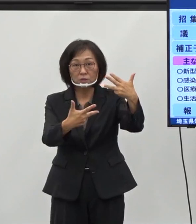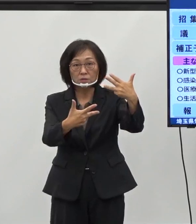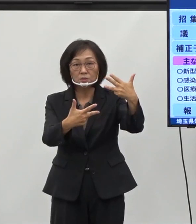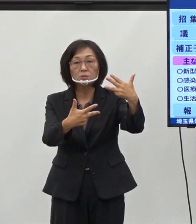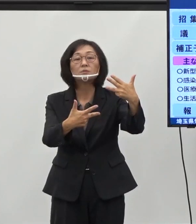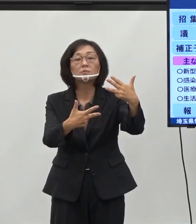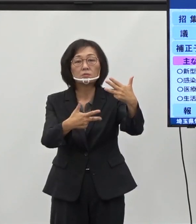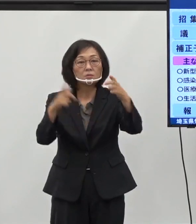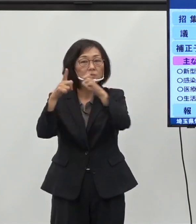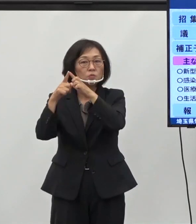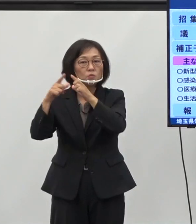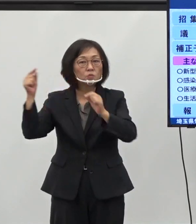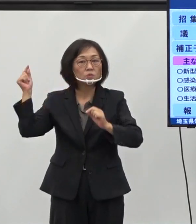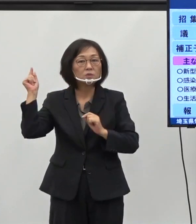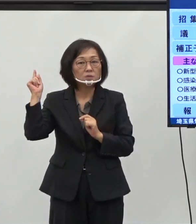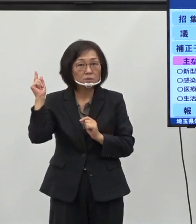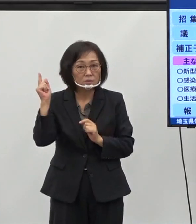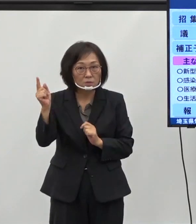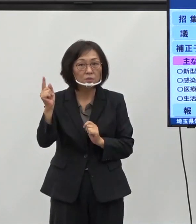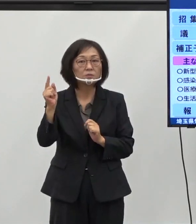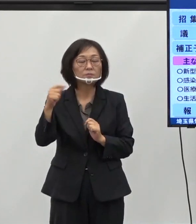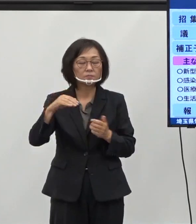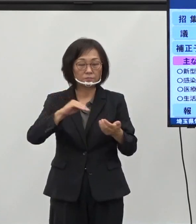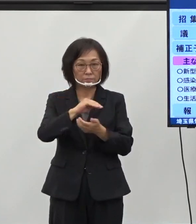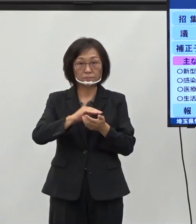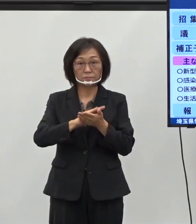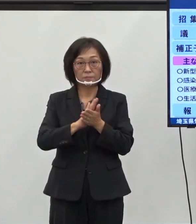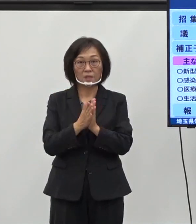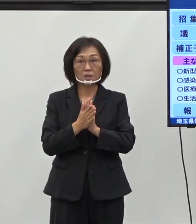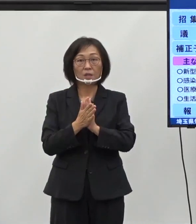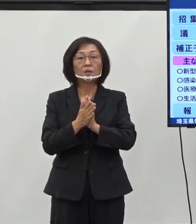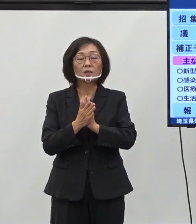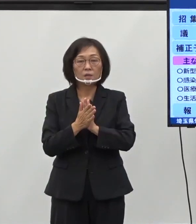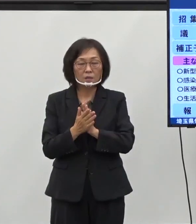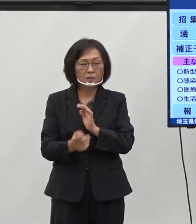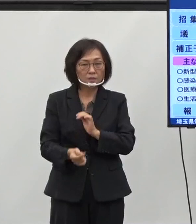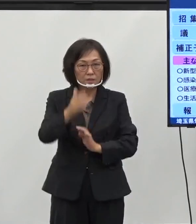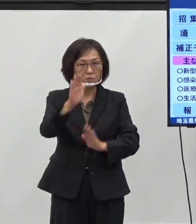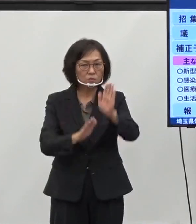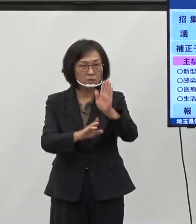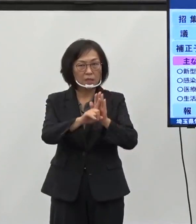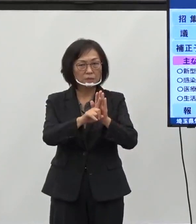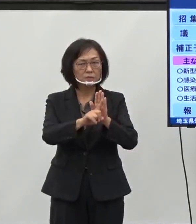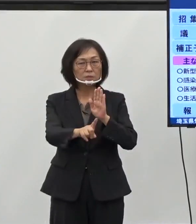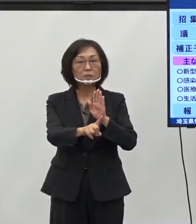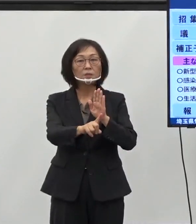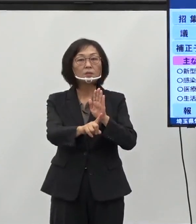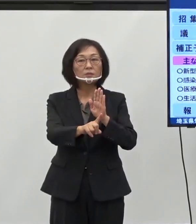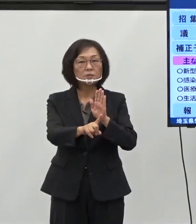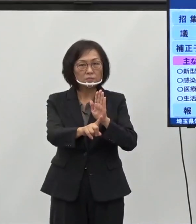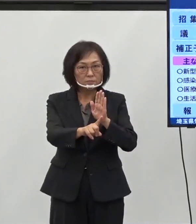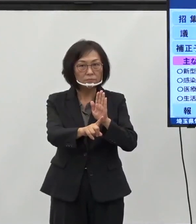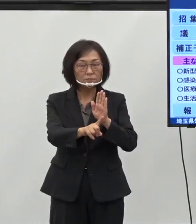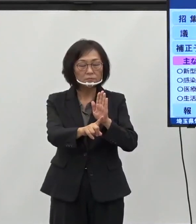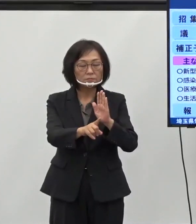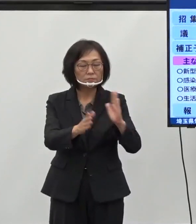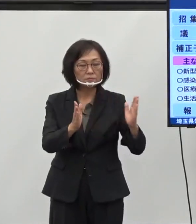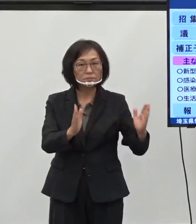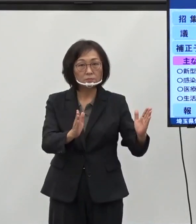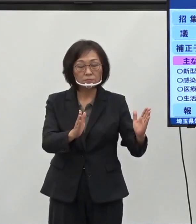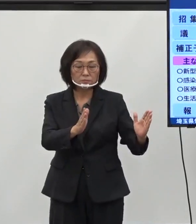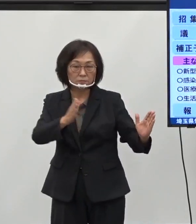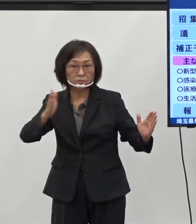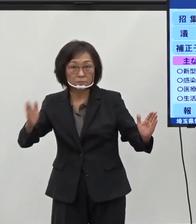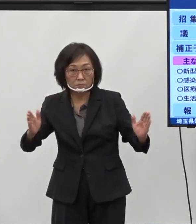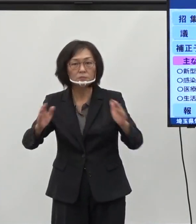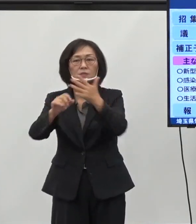国は本県が緊急事態宣言を実施するべき期間を9月12日まで